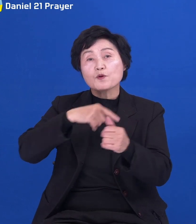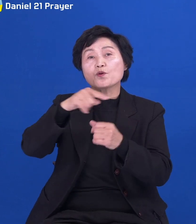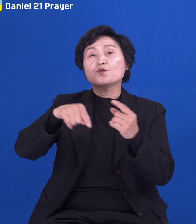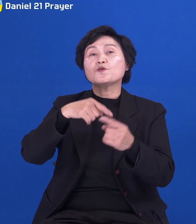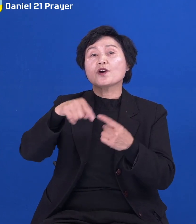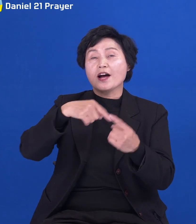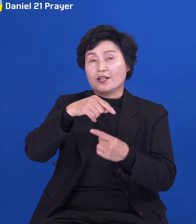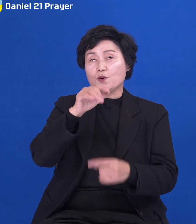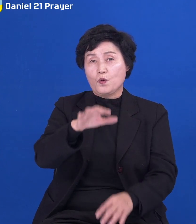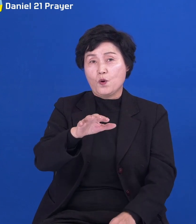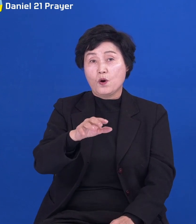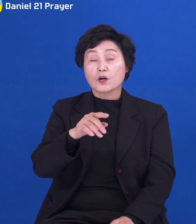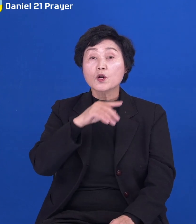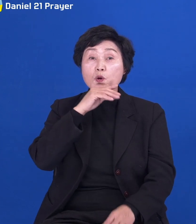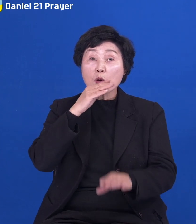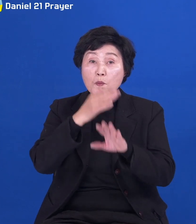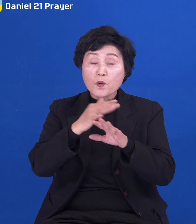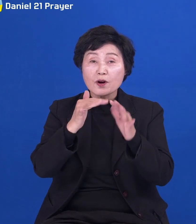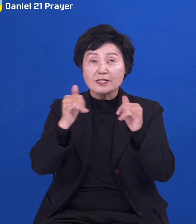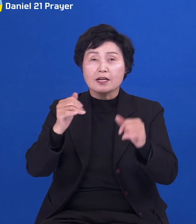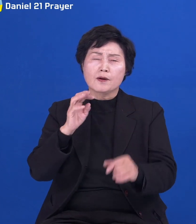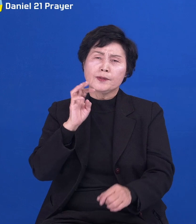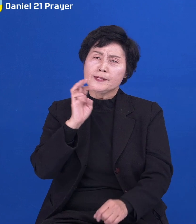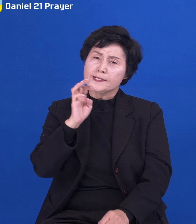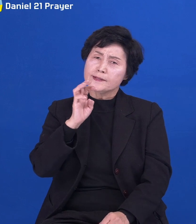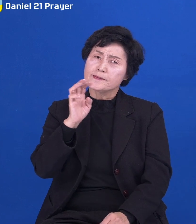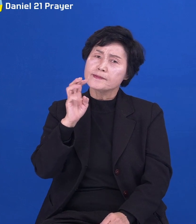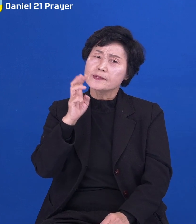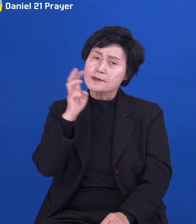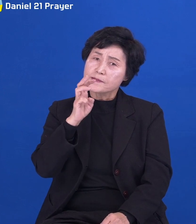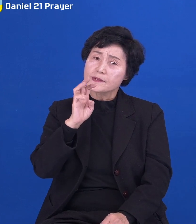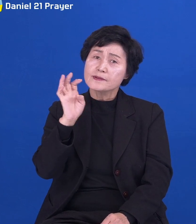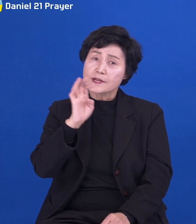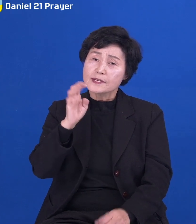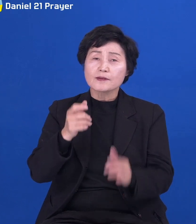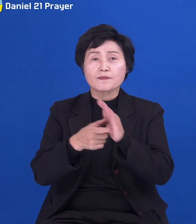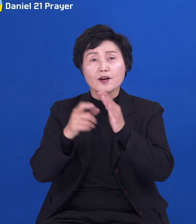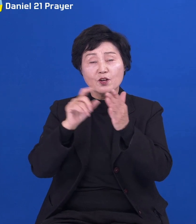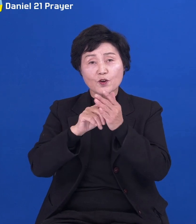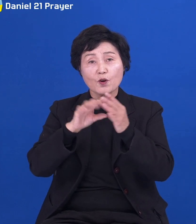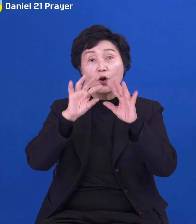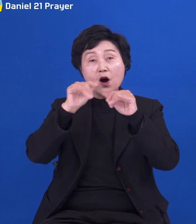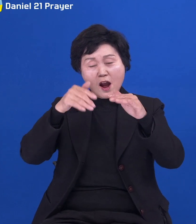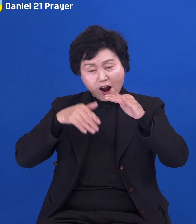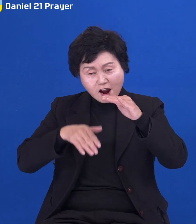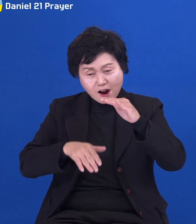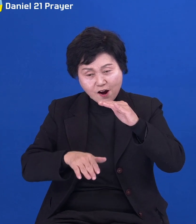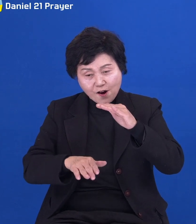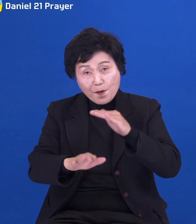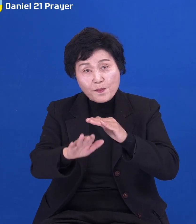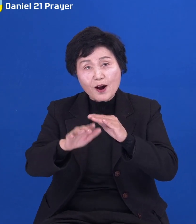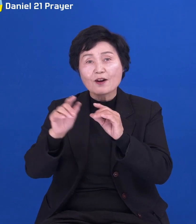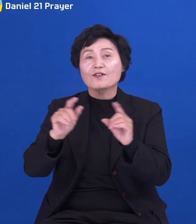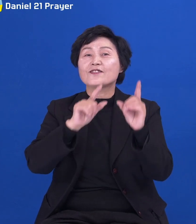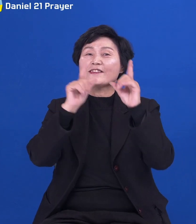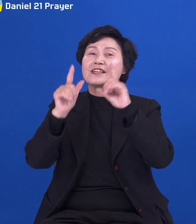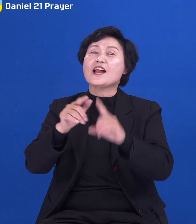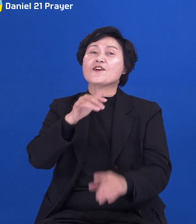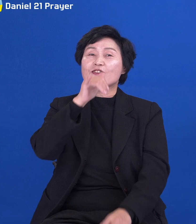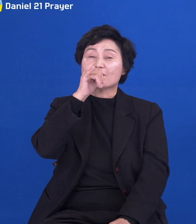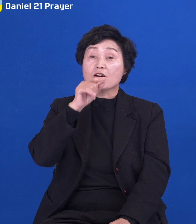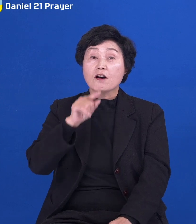한 30-40명 정도가 땅굴을 파고 그 안에 집을 짓고 살아가고 있었어요. 그때 참